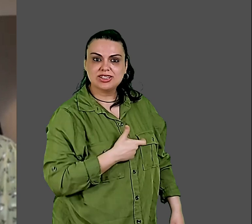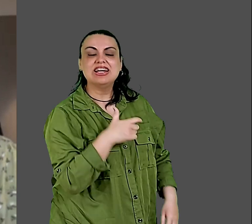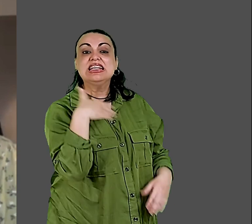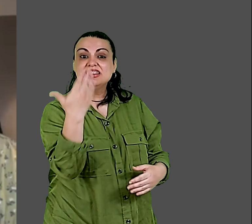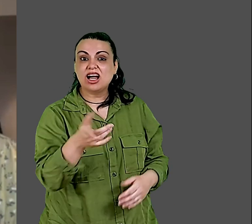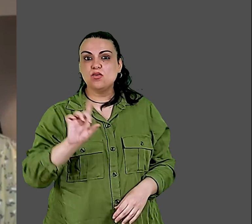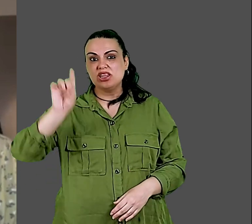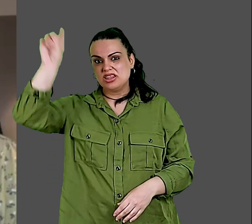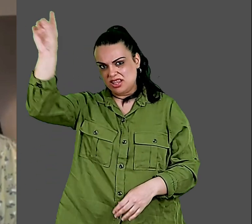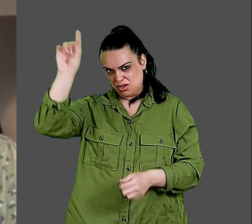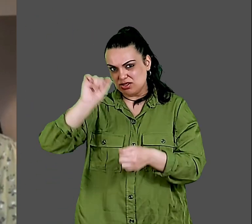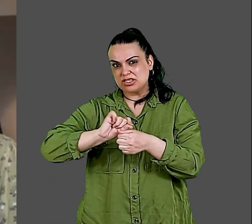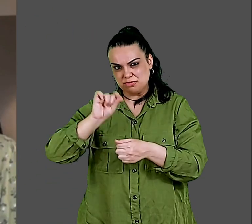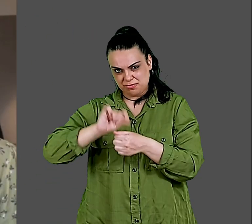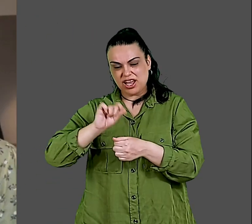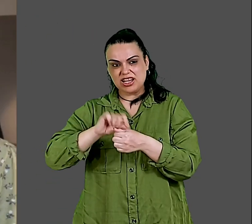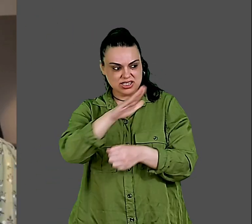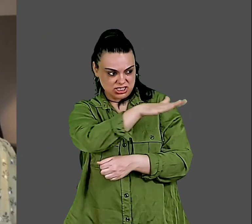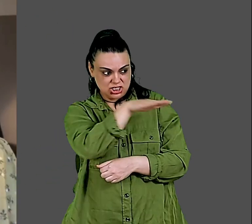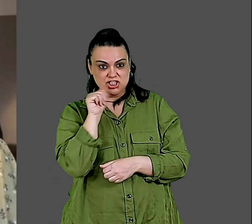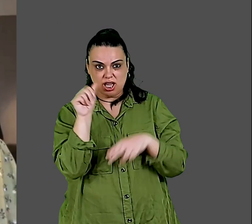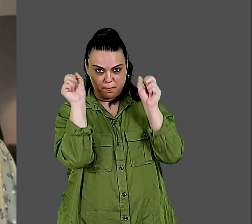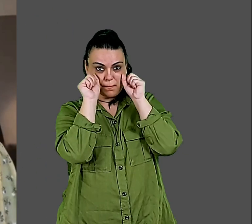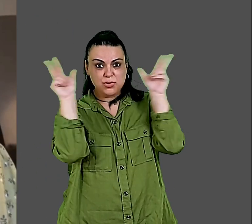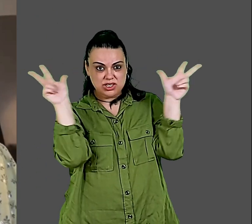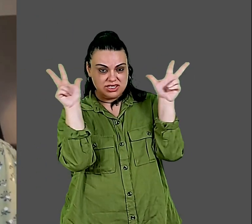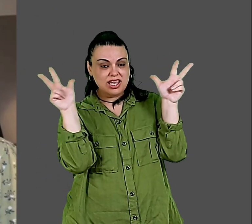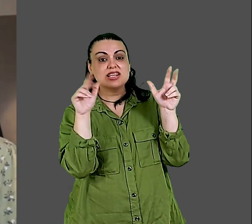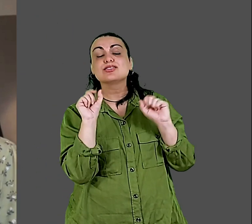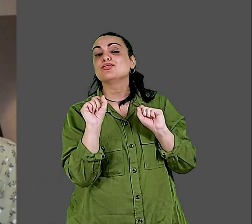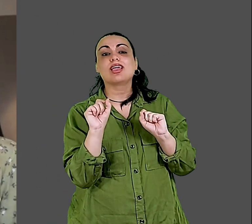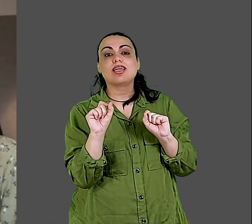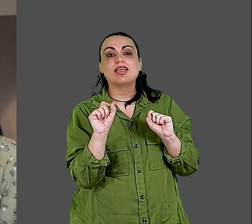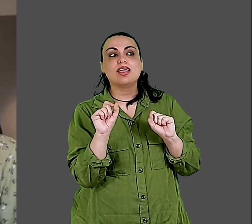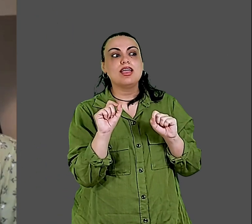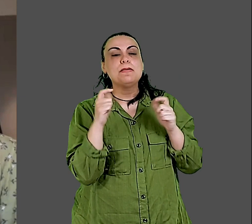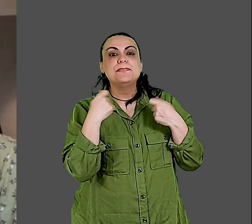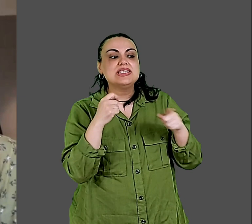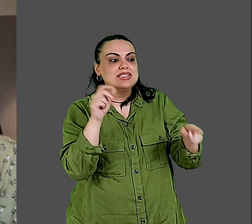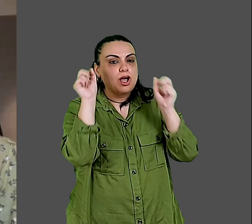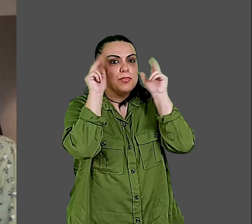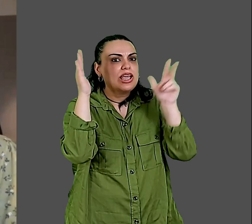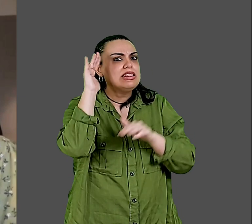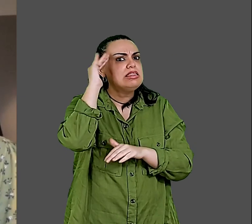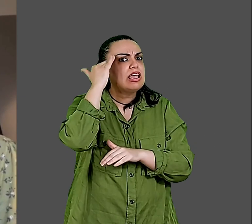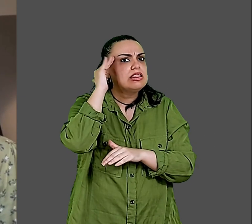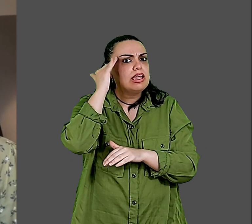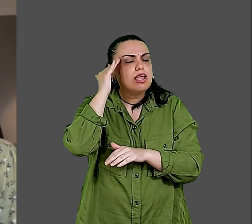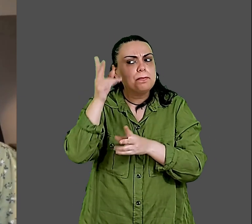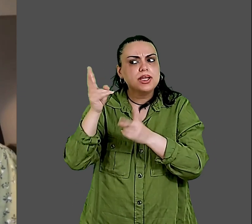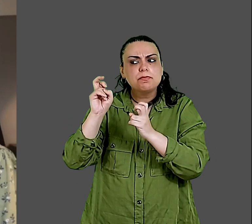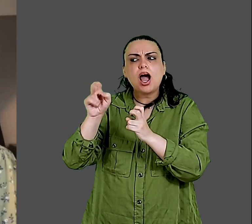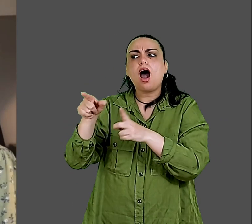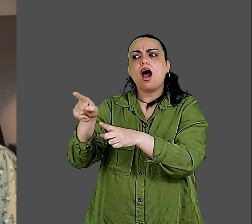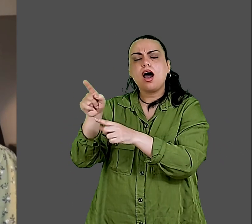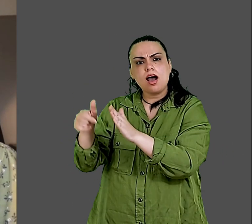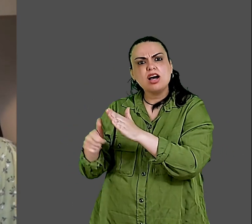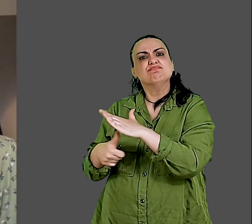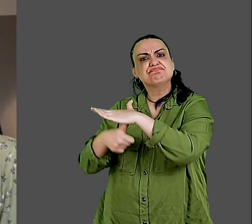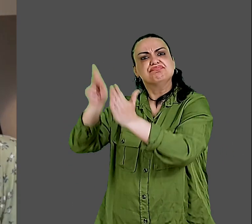Deus faz no desenvolvimento da chamada de Moisés, antes de enviá-lo, é fazer ele identificar a autoridade de quem está chamando